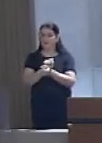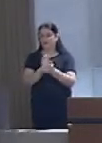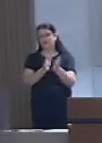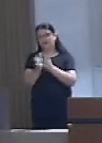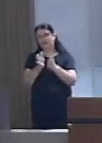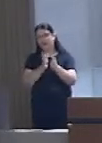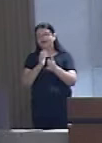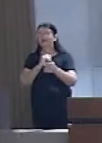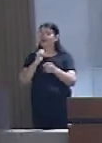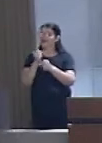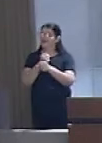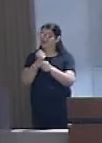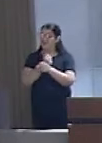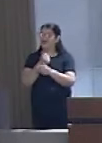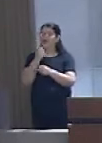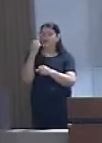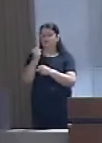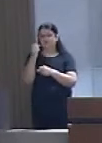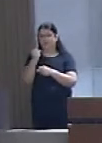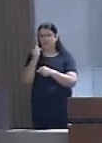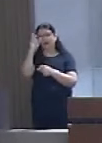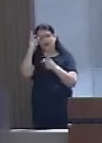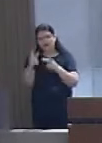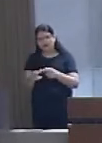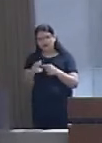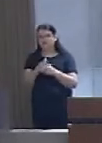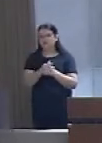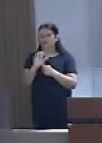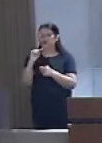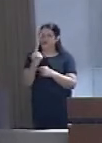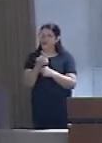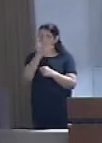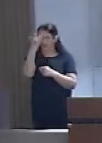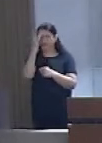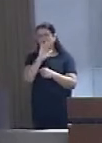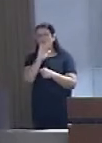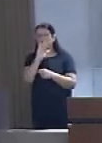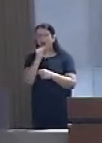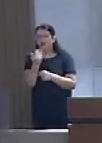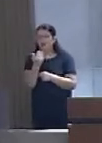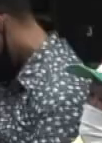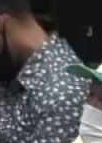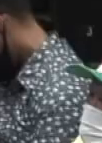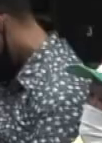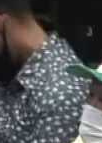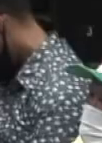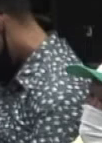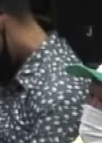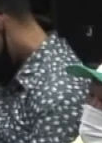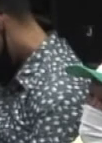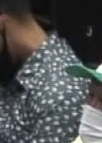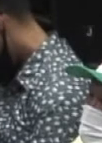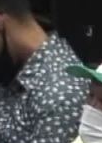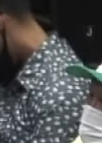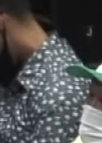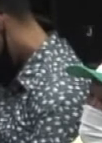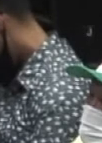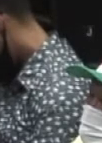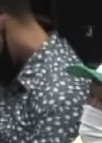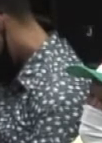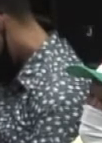essa reforma da Previdência é isso. É gente morrendo, é violência, é prejudicando a